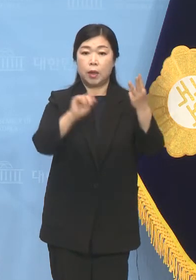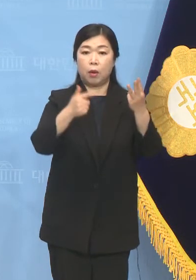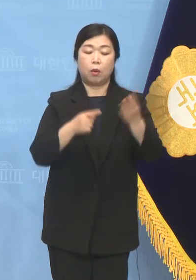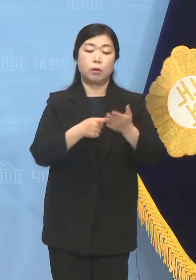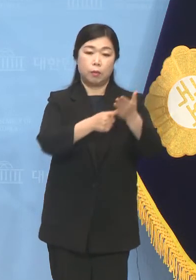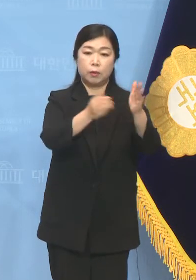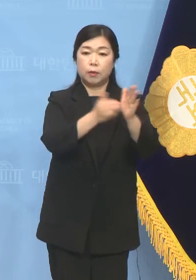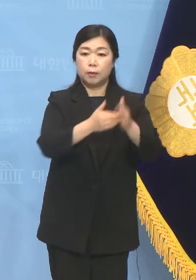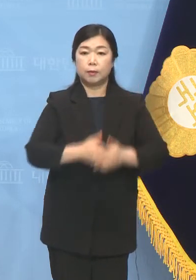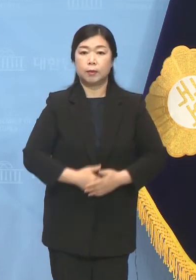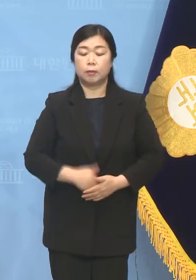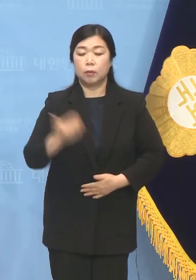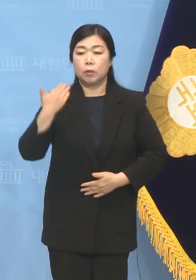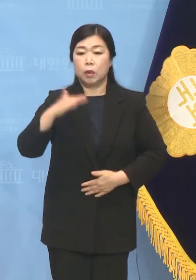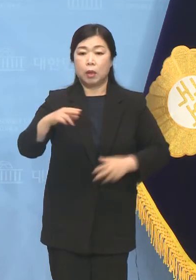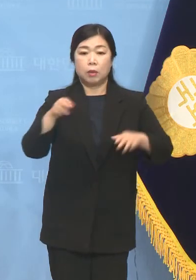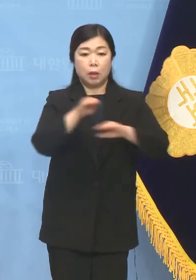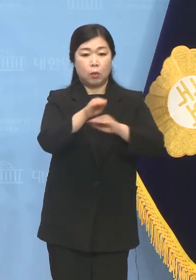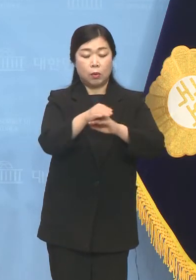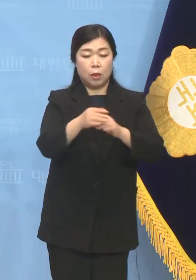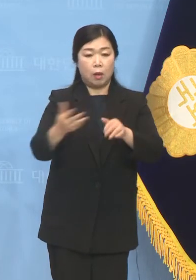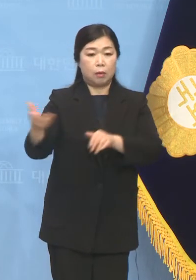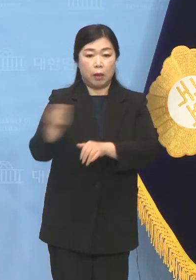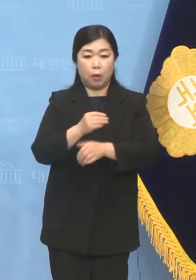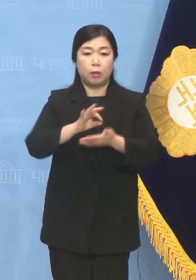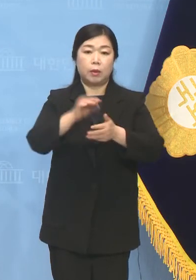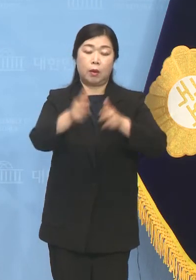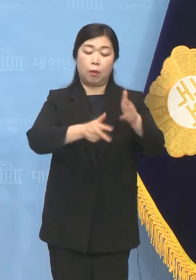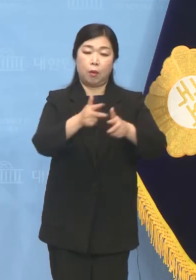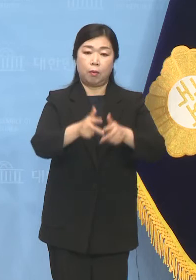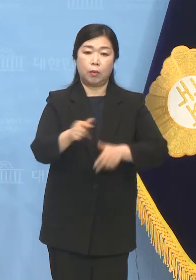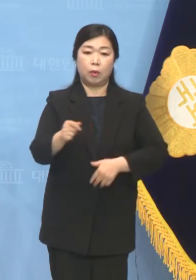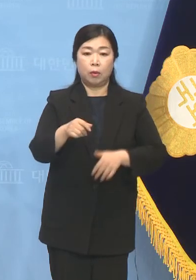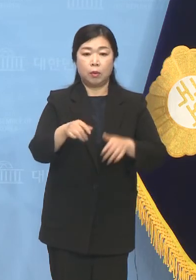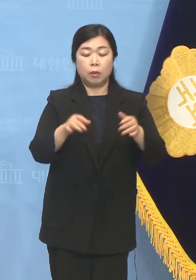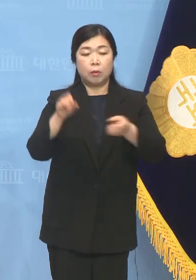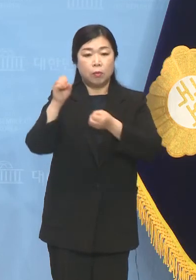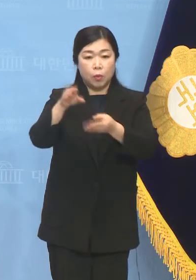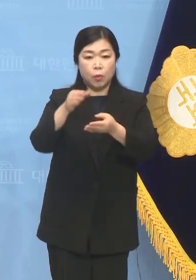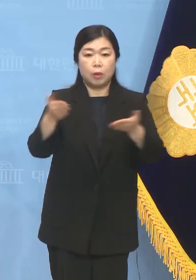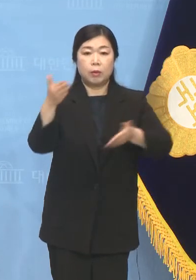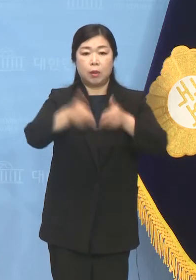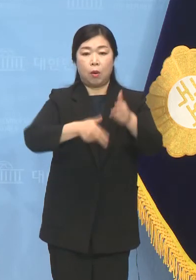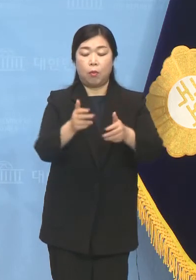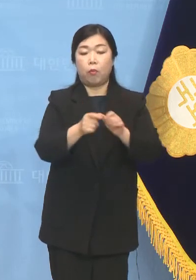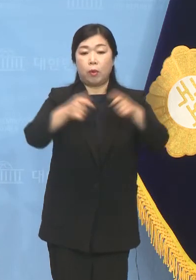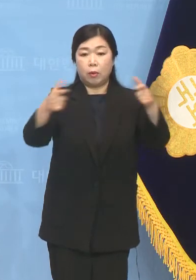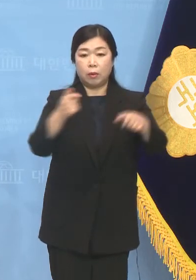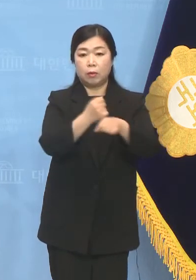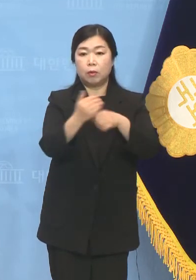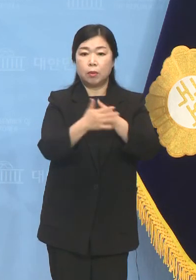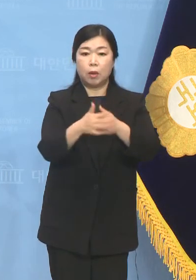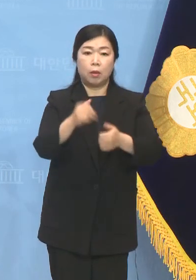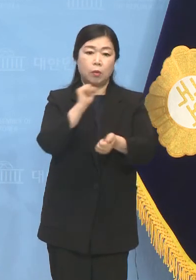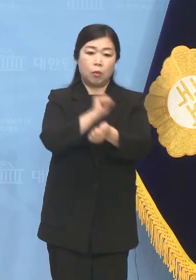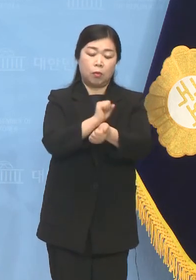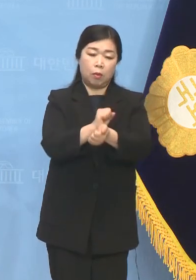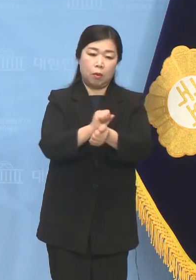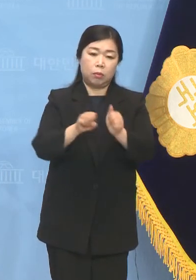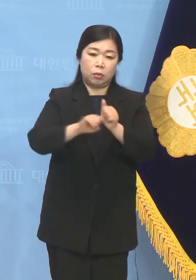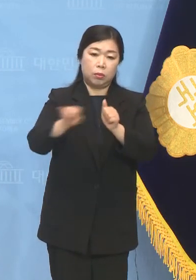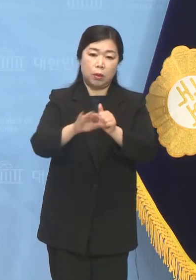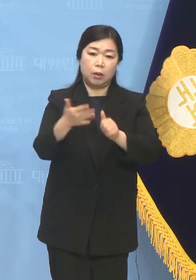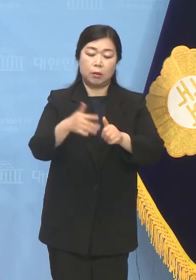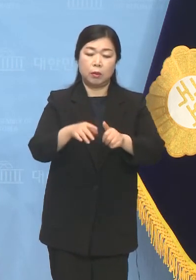접수되었습니다. 최근에 자동차 대여 사업, 플랫폼 운송 사업의 활성화로 대기오염 물질을